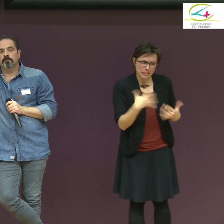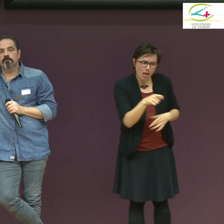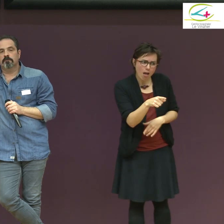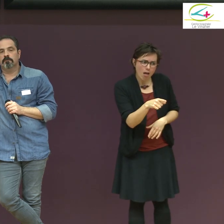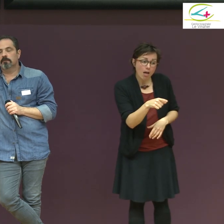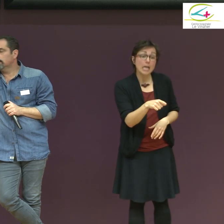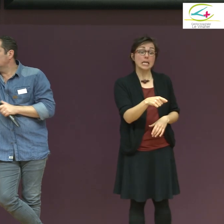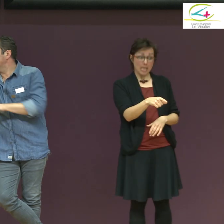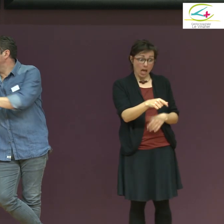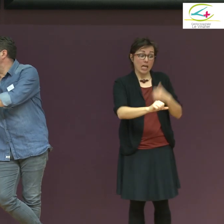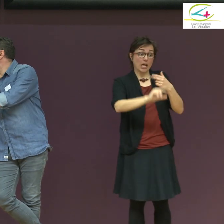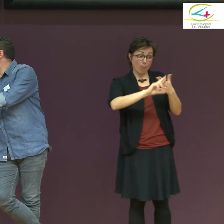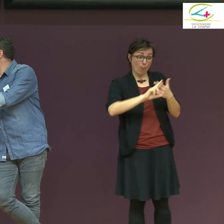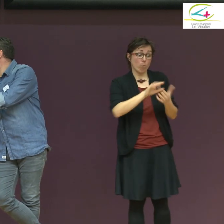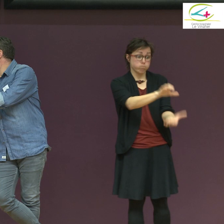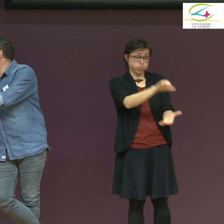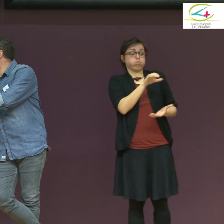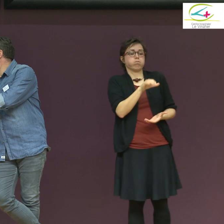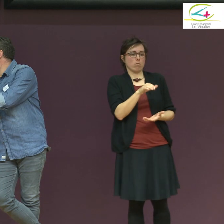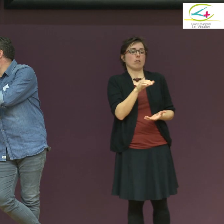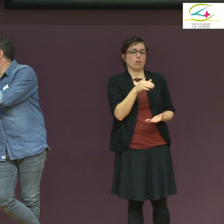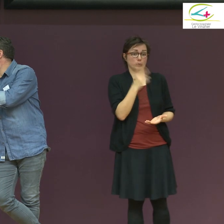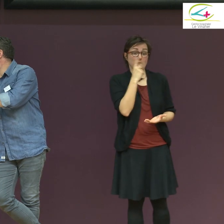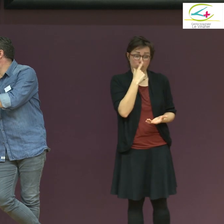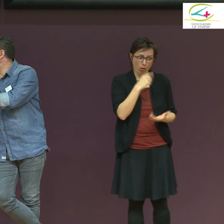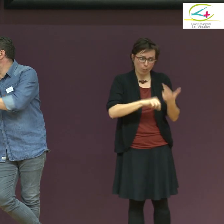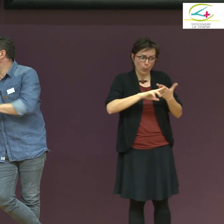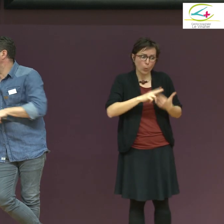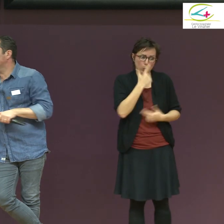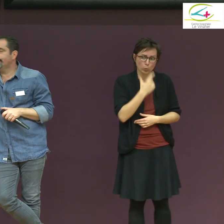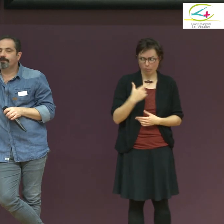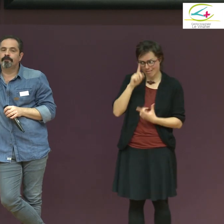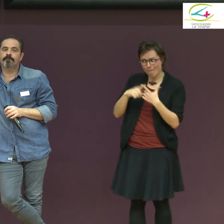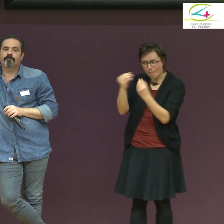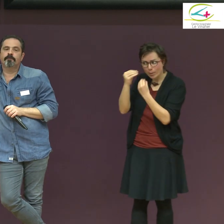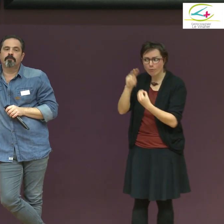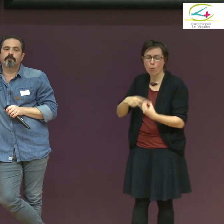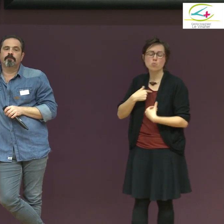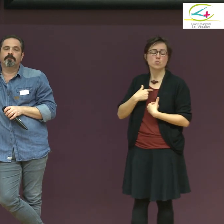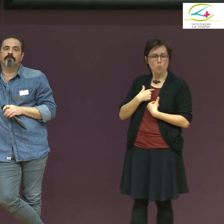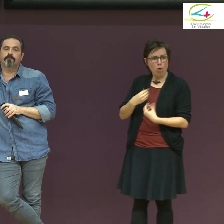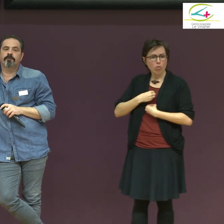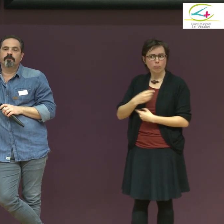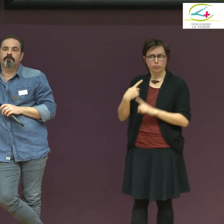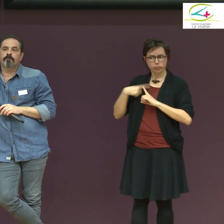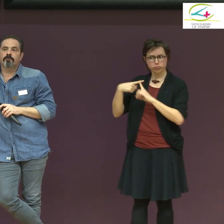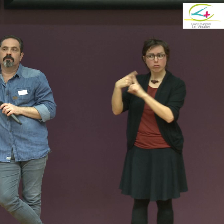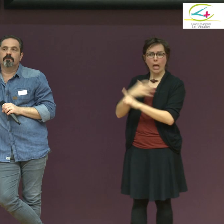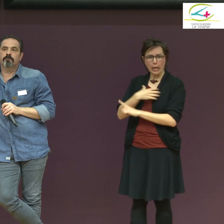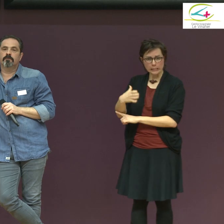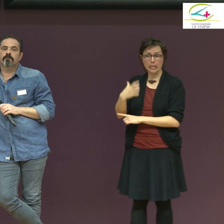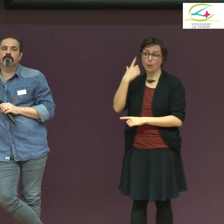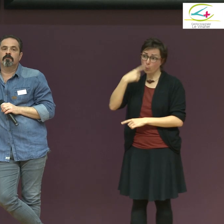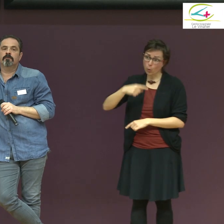gens du privé posent beaucoup plus de questions. Et elles sont très ressources. Ces formations, elles sont aussi ouvertes aux gens qui